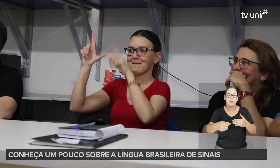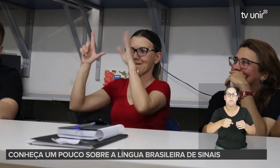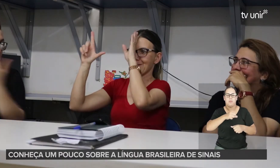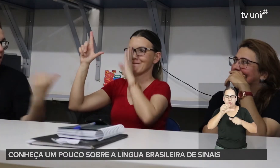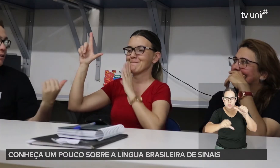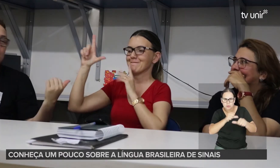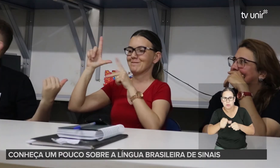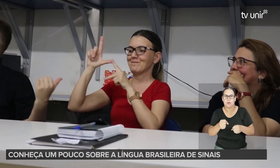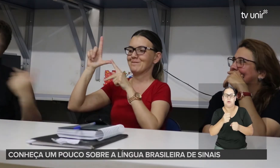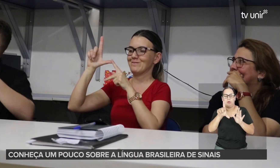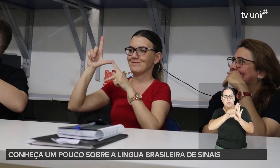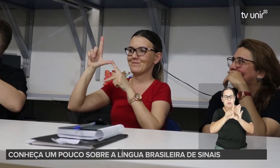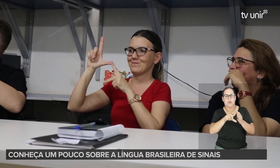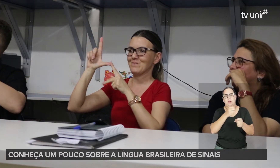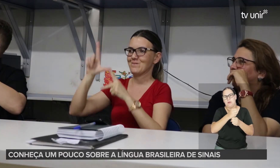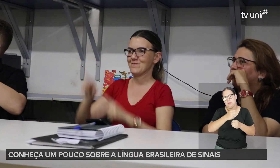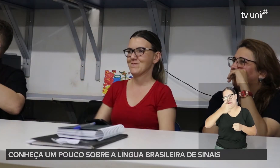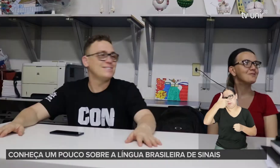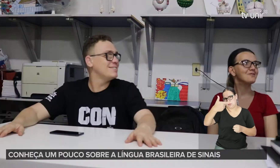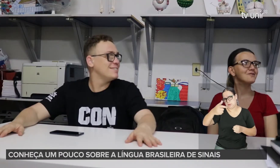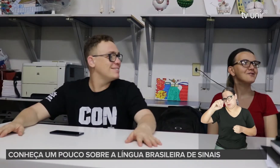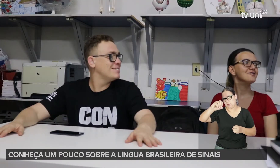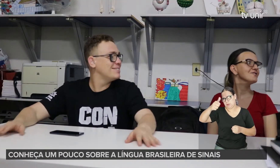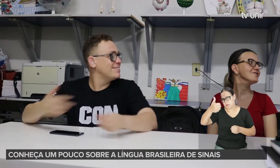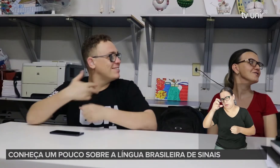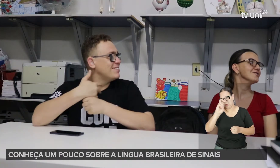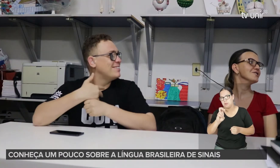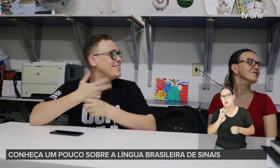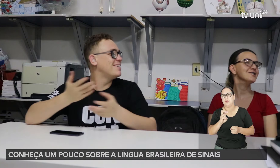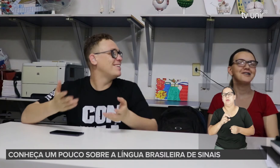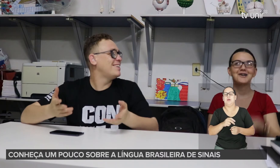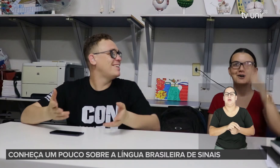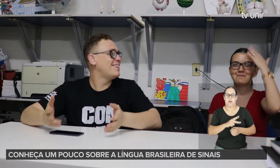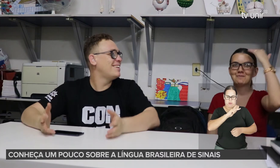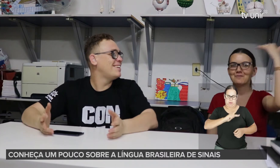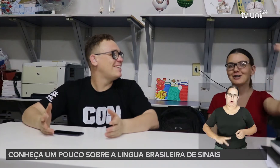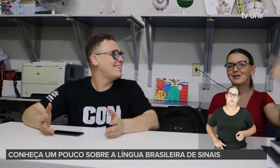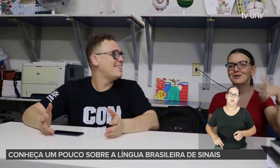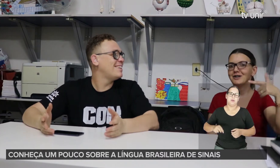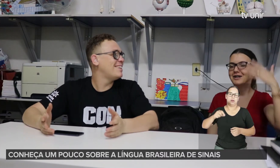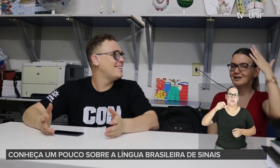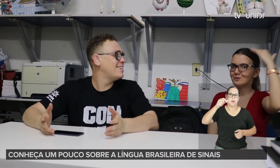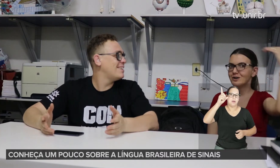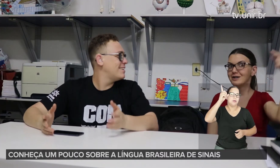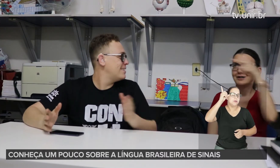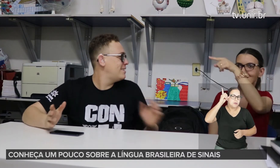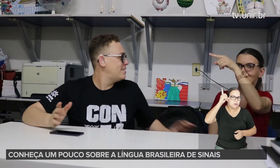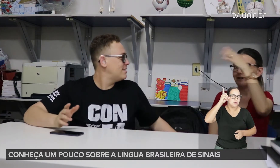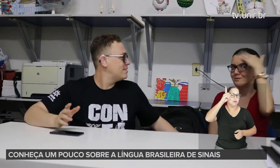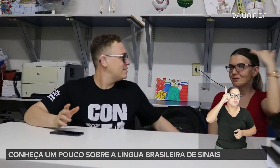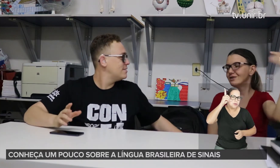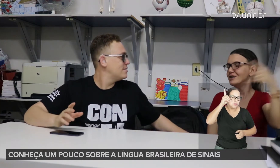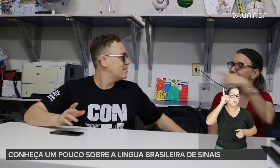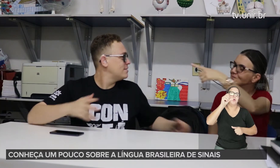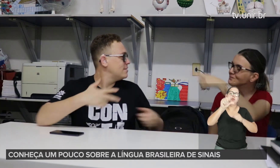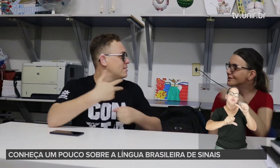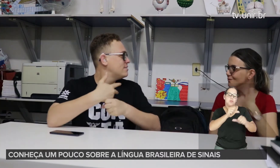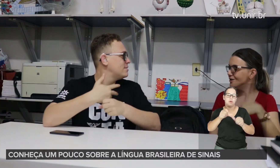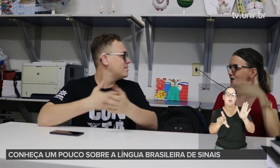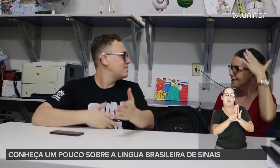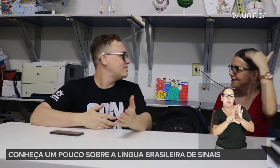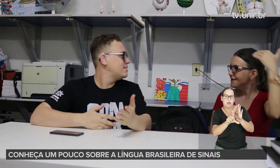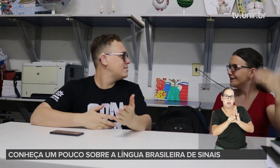Isso só mudou depois com a lei de 2015, quando foi a última lei que a presidente Dilma assinou, que isso não deveria ser opcional, deveria